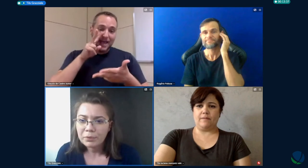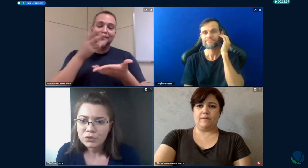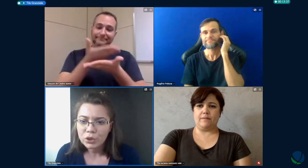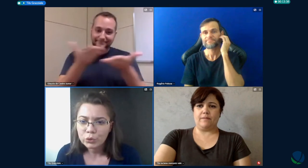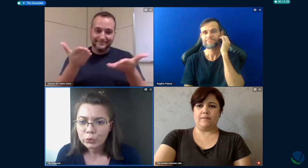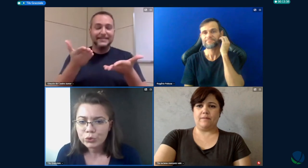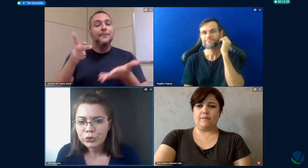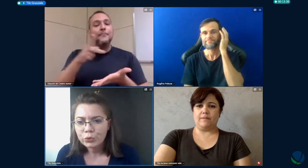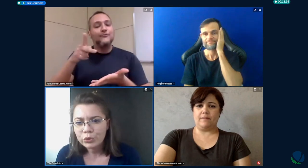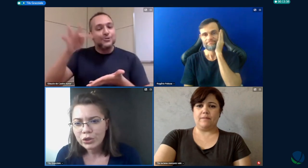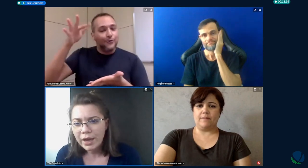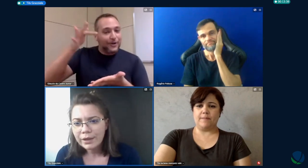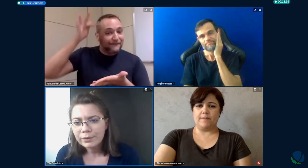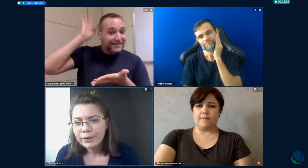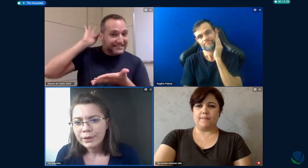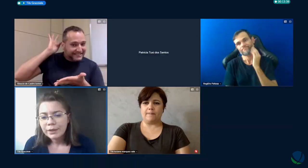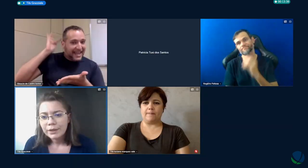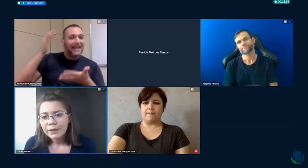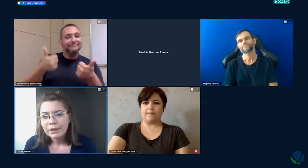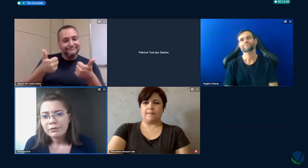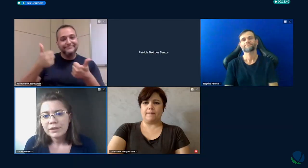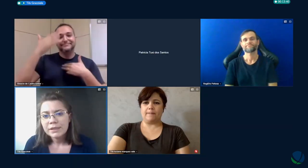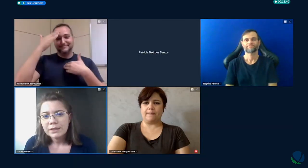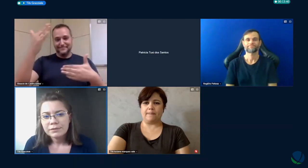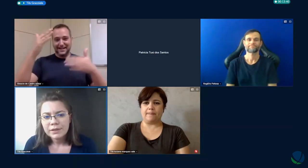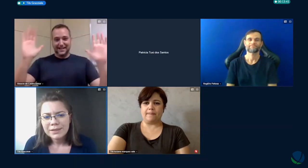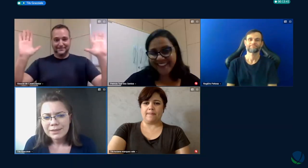pela paciência sempre, a professora Tuxi, o Rogério.